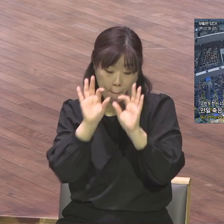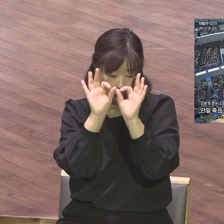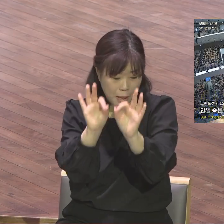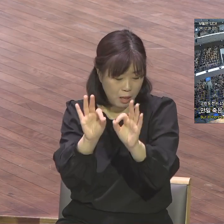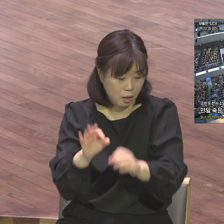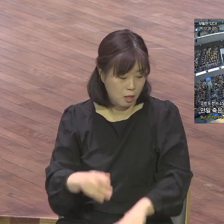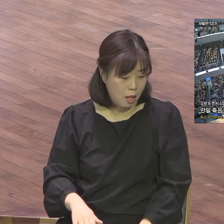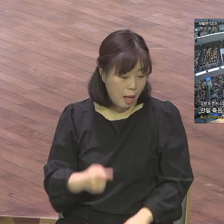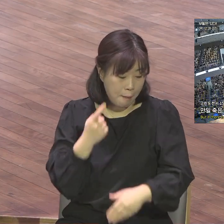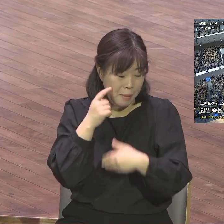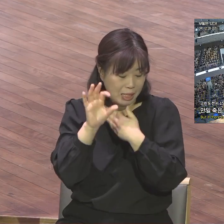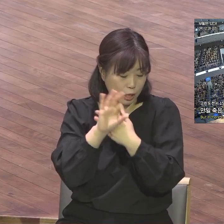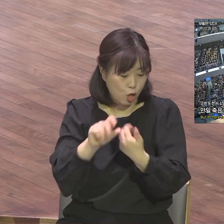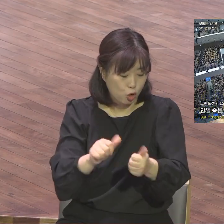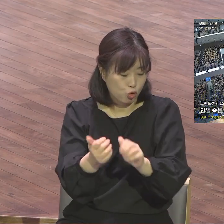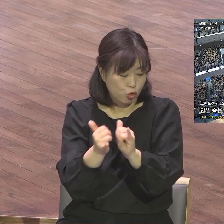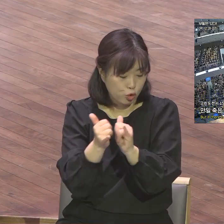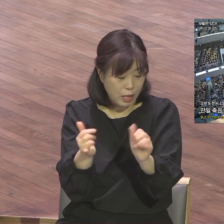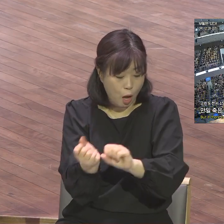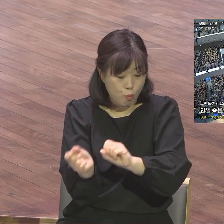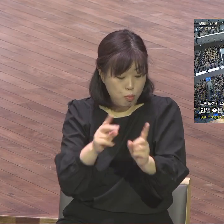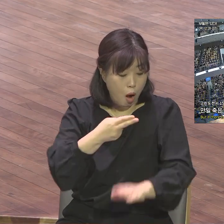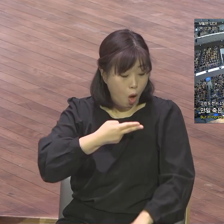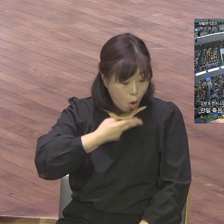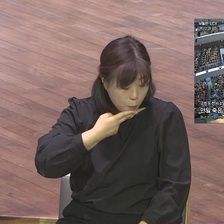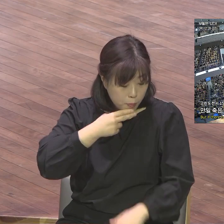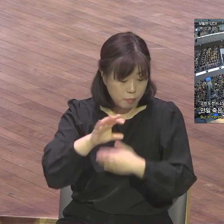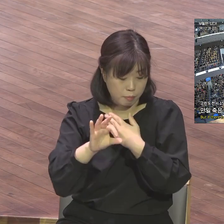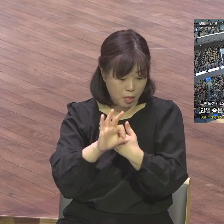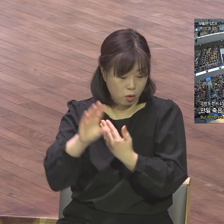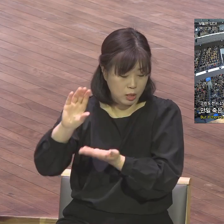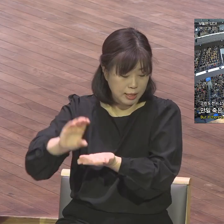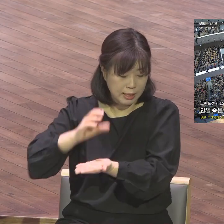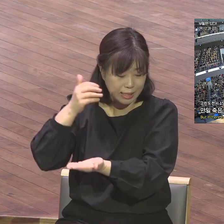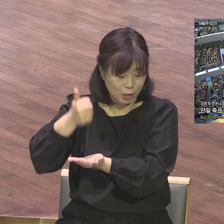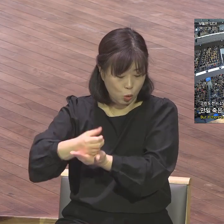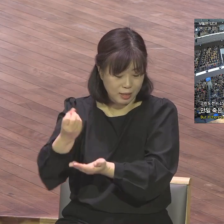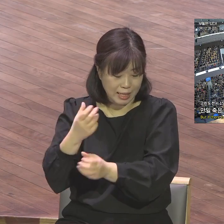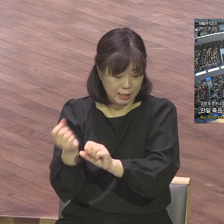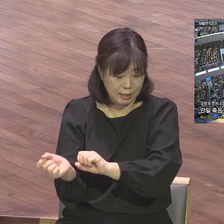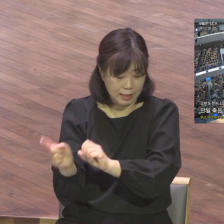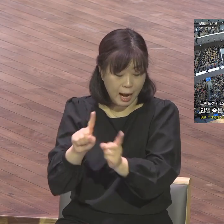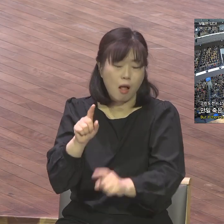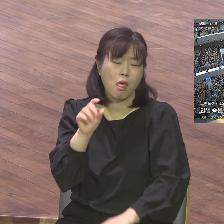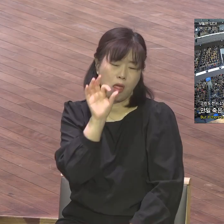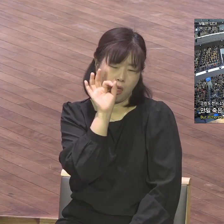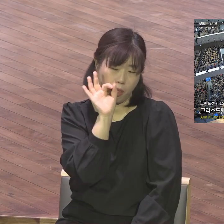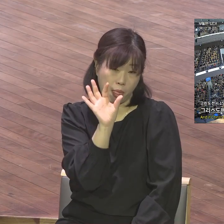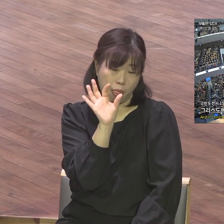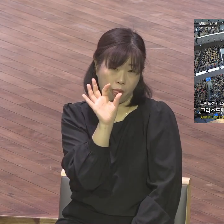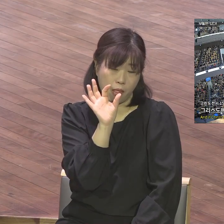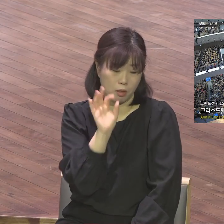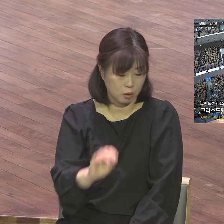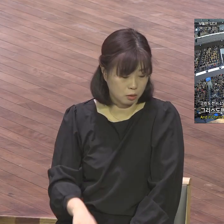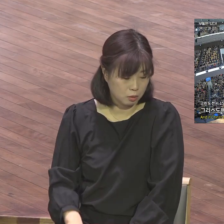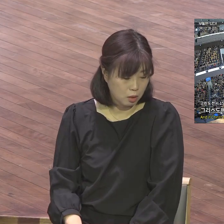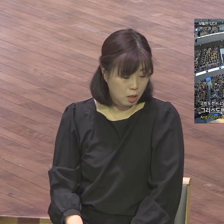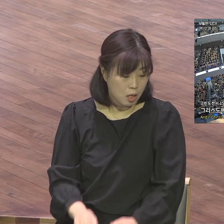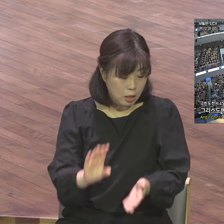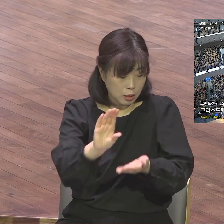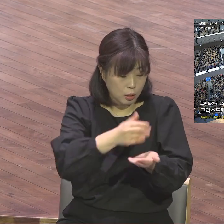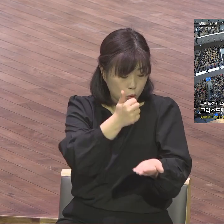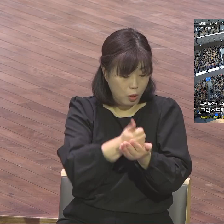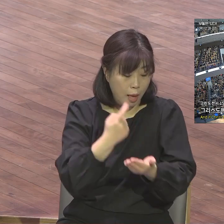만일 죽은 자의 부활이 없으면 그리스도도 다시 살아나지 못했으리라.